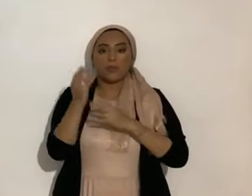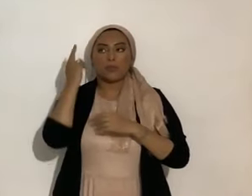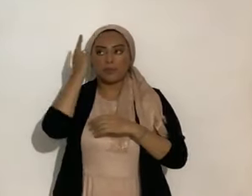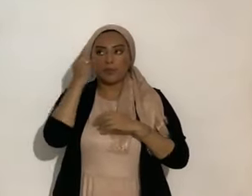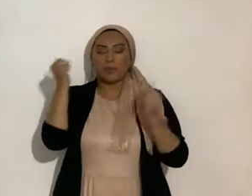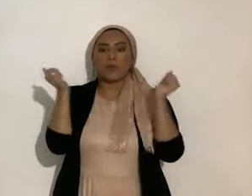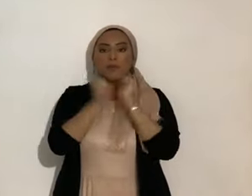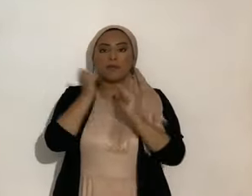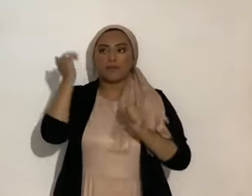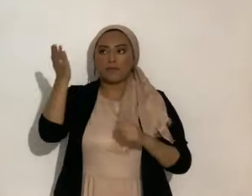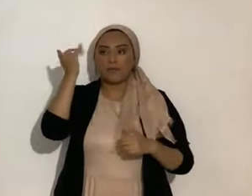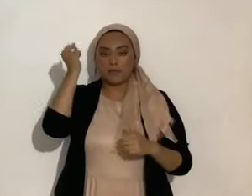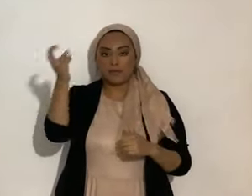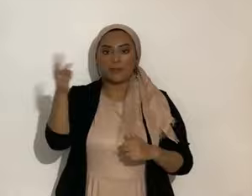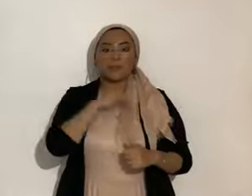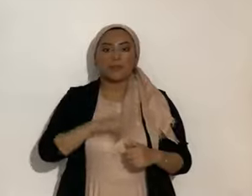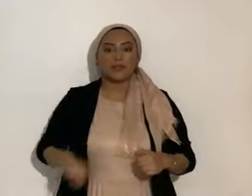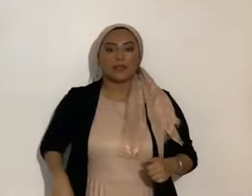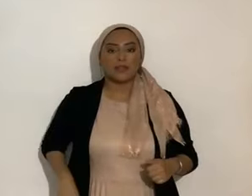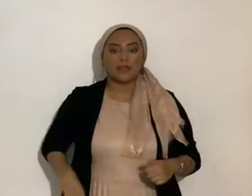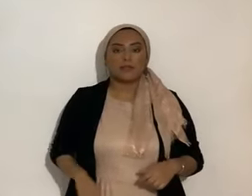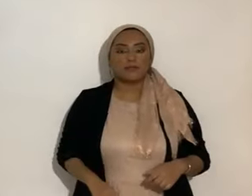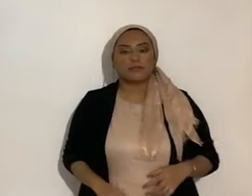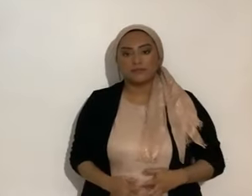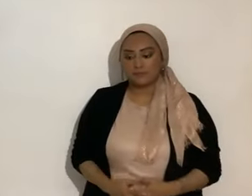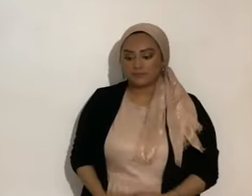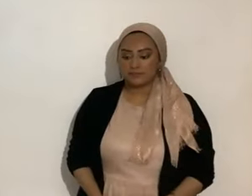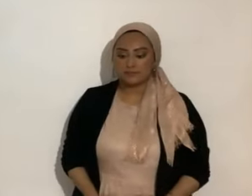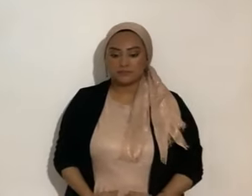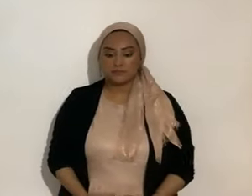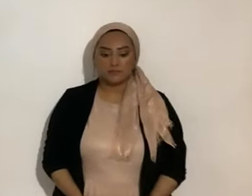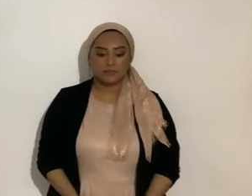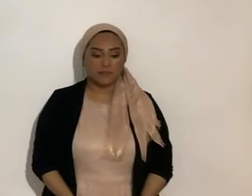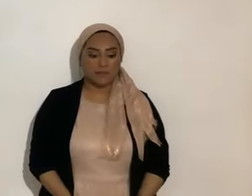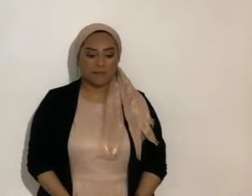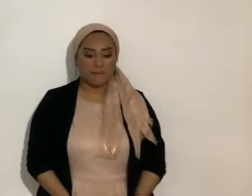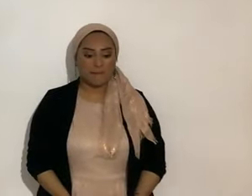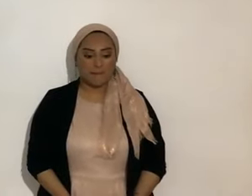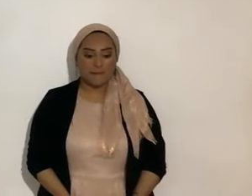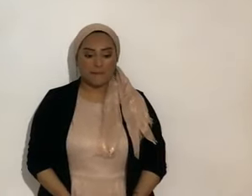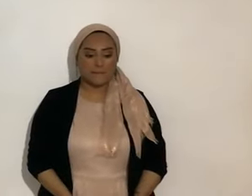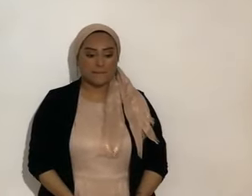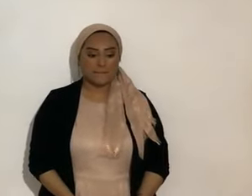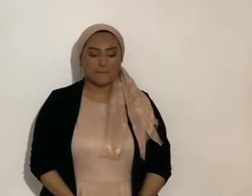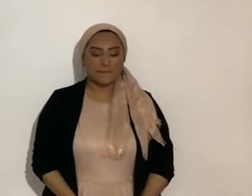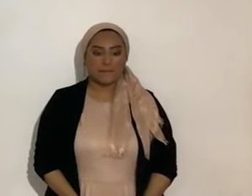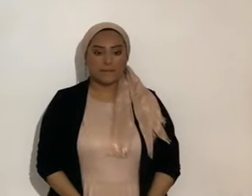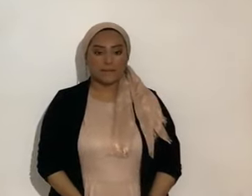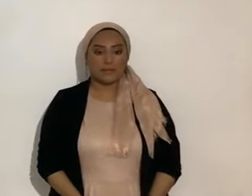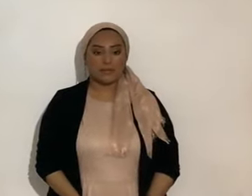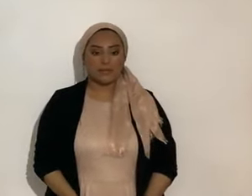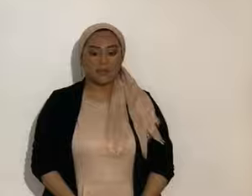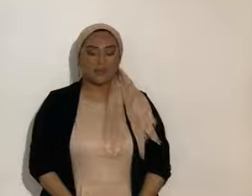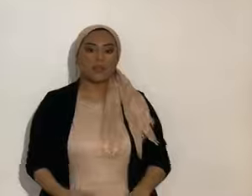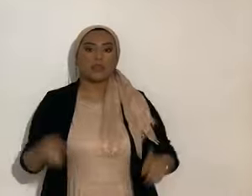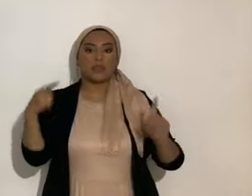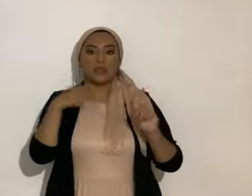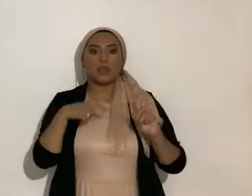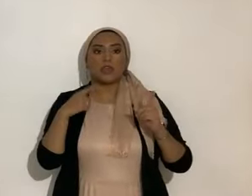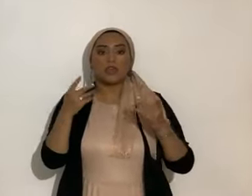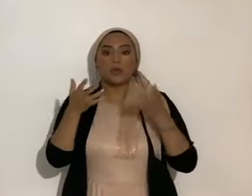HaMashiach. Bueno, estaba cuerdo, perdón que sea repetitivo, estaba a sus pies, y entonces